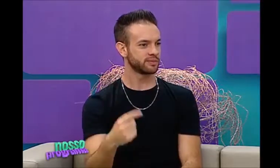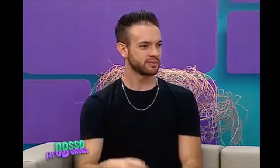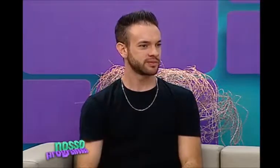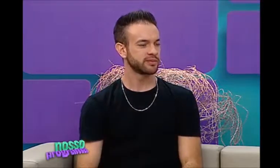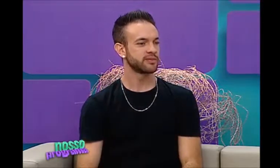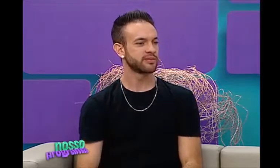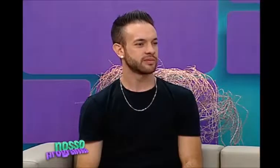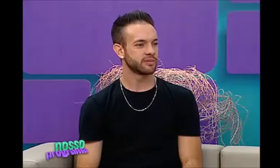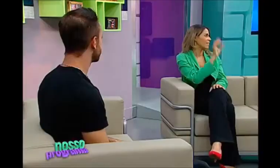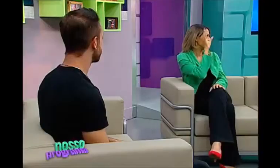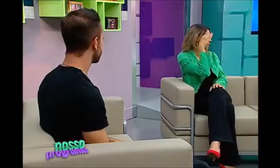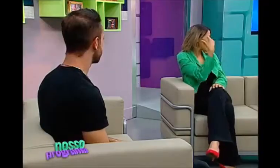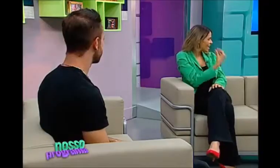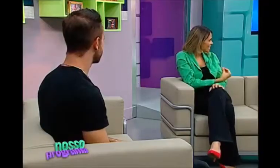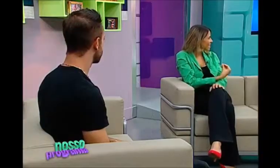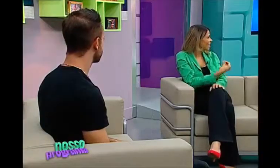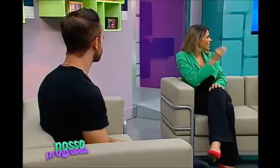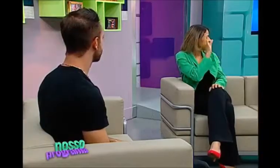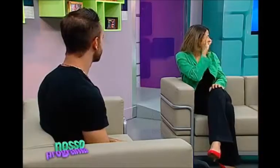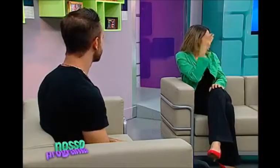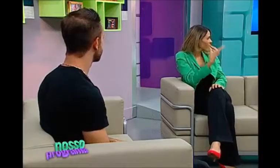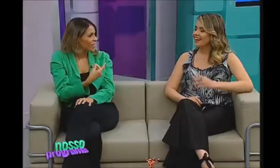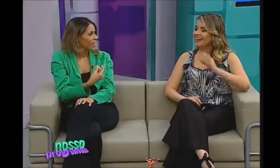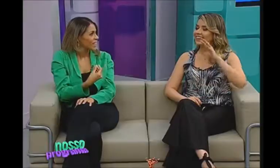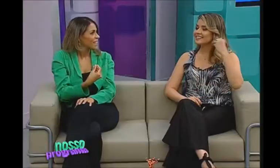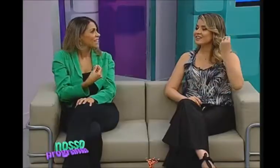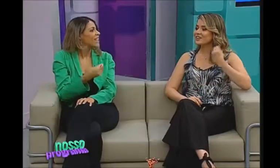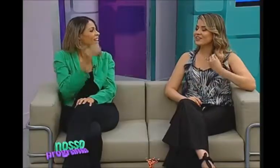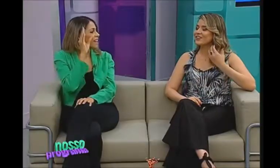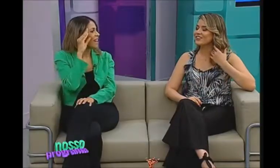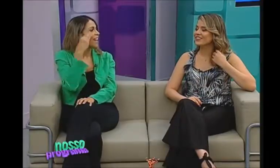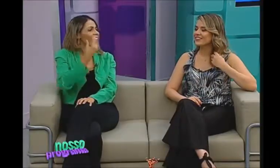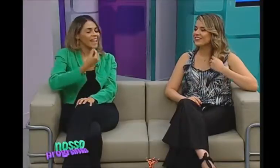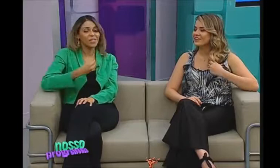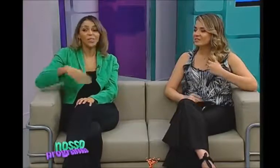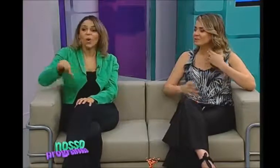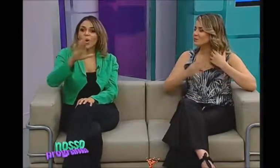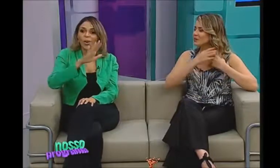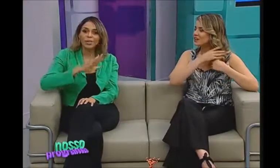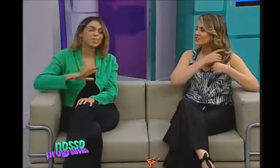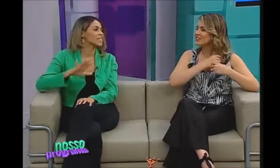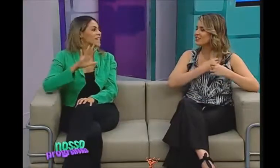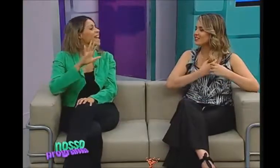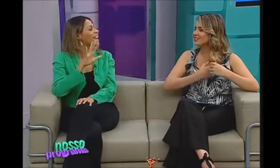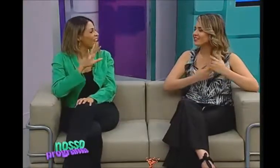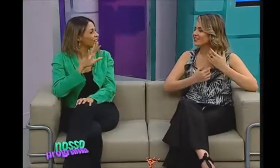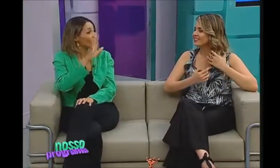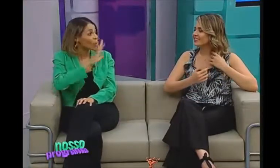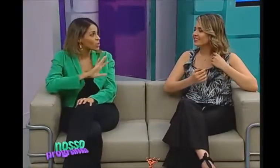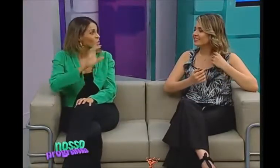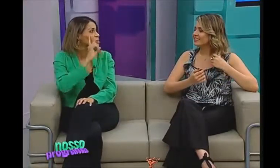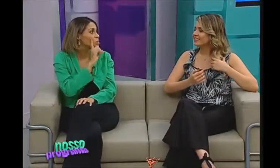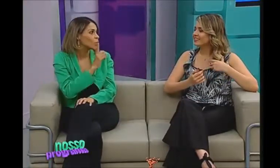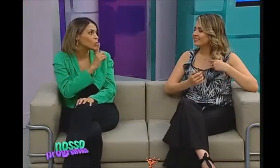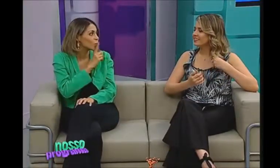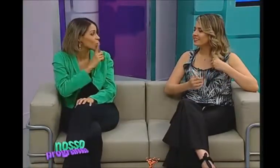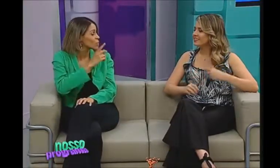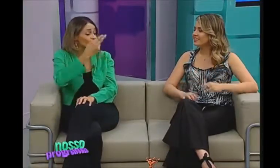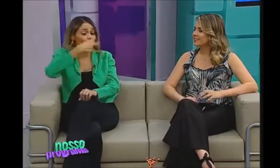tal Jéssica. Então é esse sinal que ele te deu. Ah, esse é o meu? É. Por causa do meu cachinho? Todos os surdos do